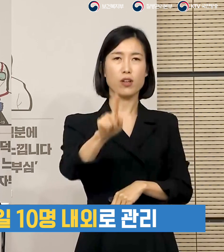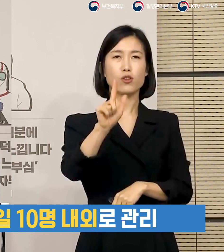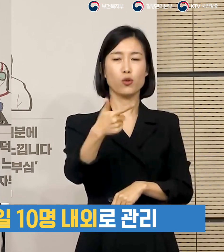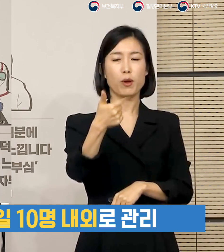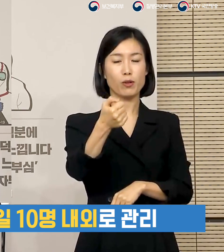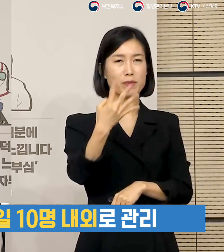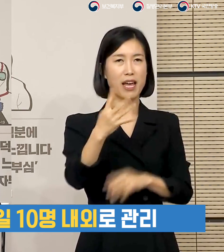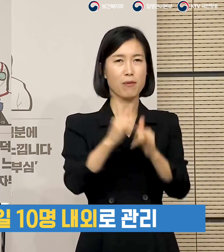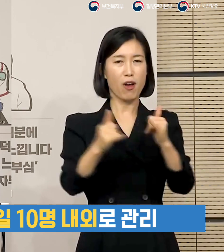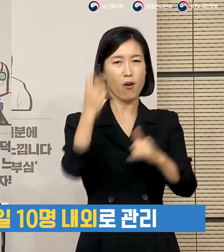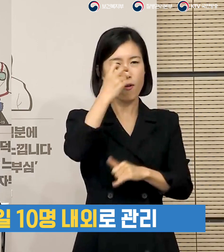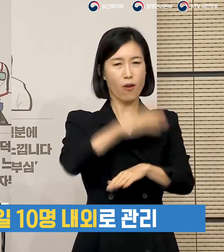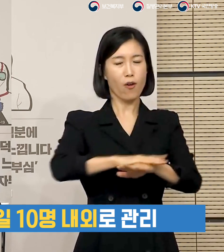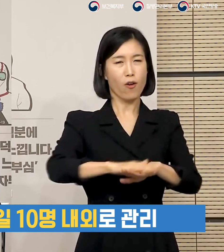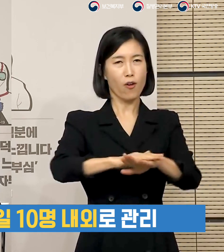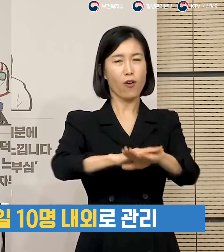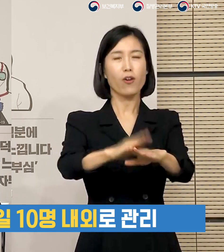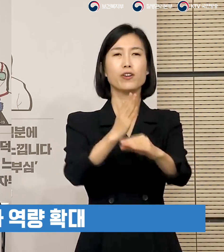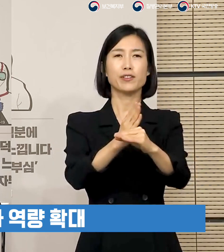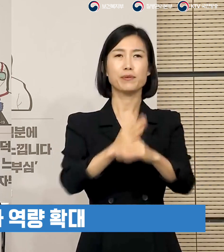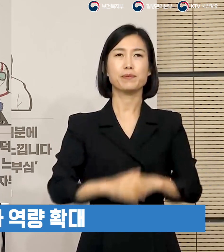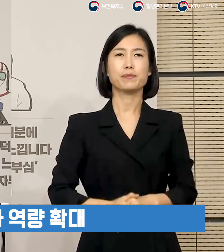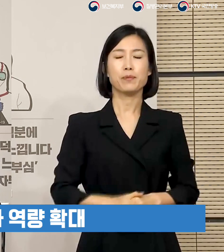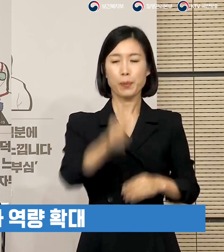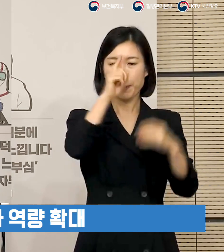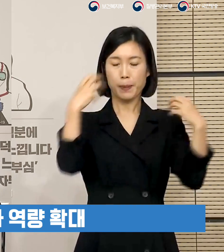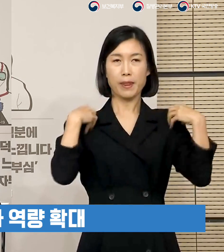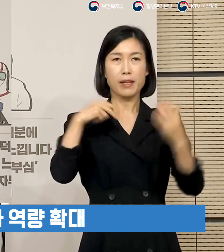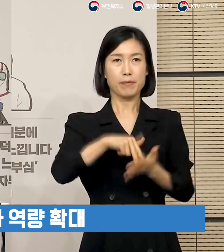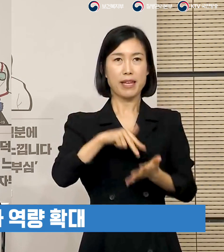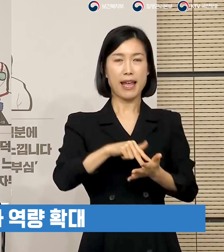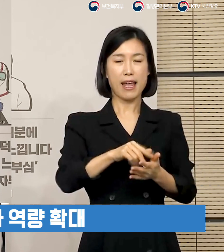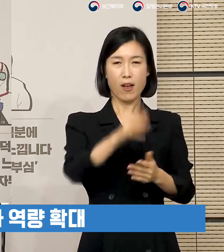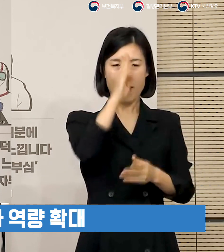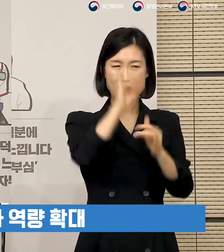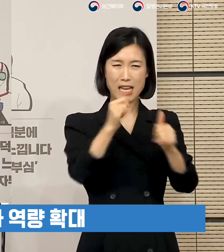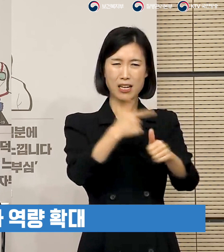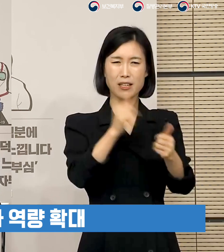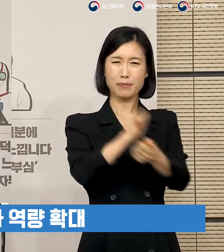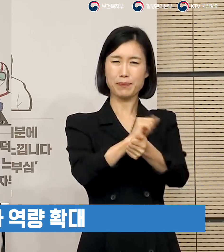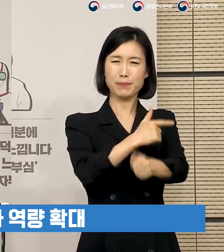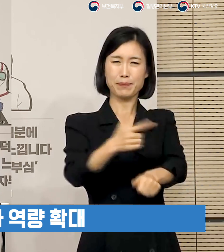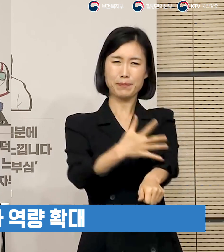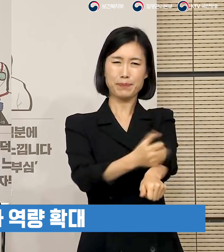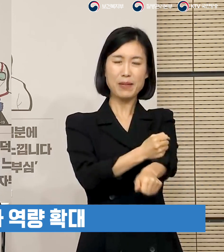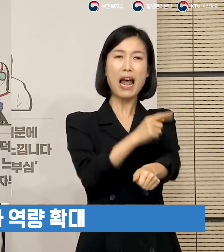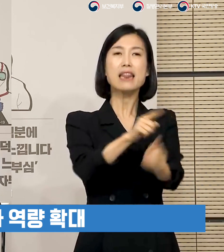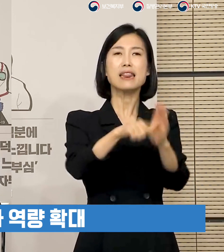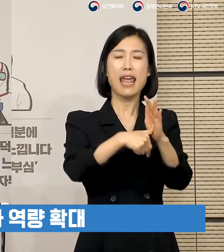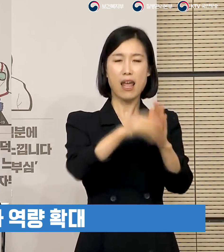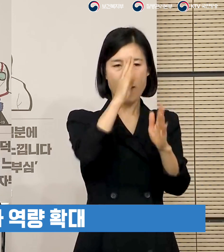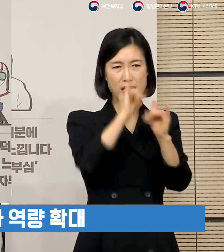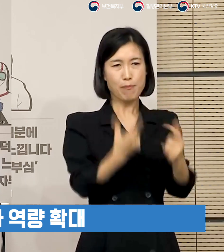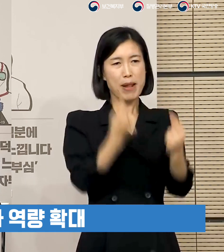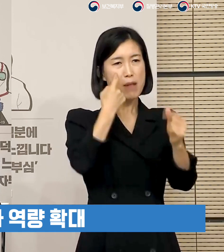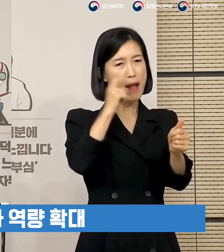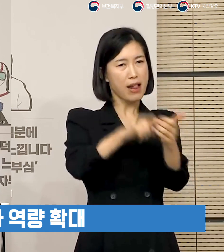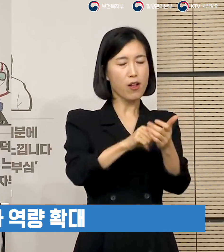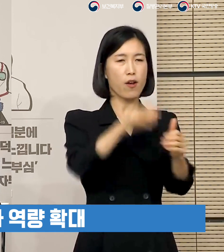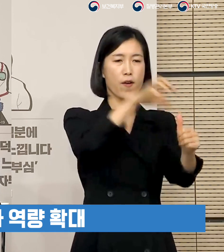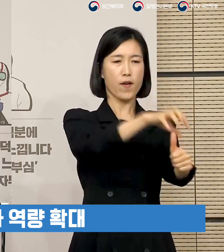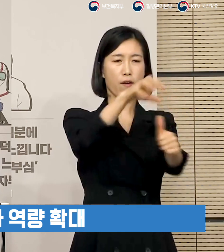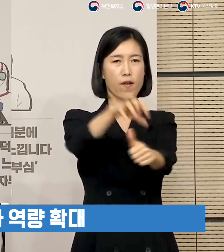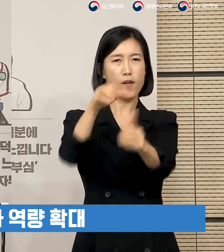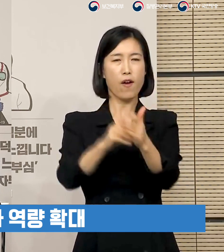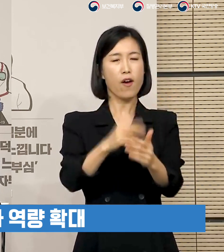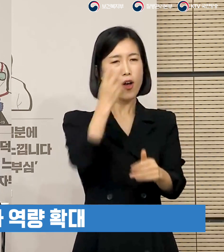지속적으로 감소하였습니다. 정부는 환자가 급증하던 초기에 환자를 조기에 발견하고 방역망 내에서 관리하기